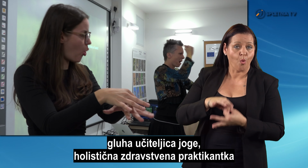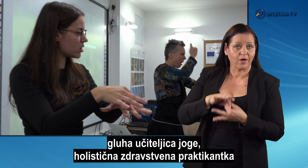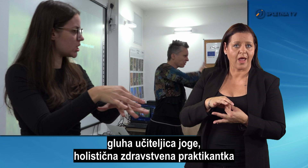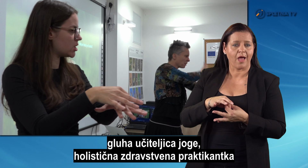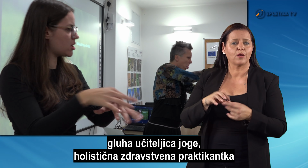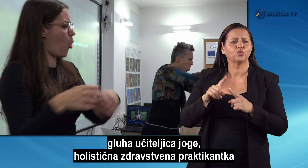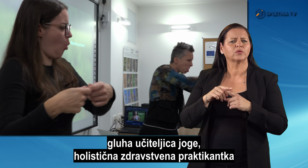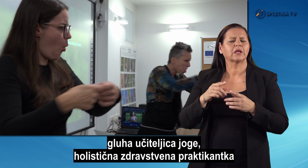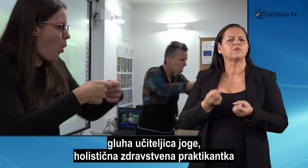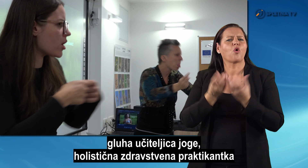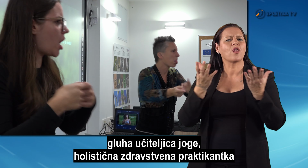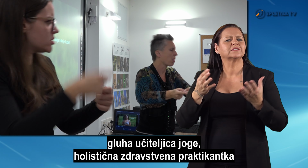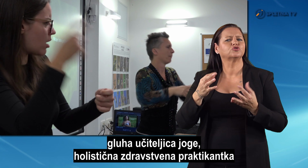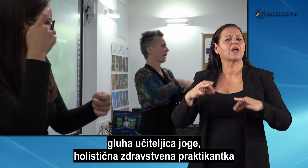Berlina.